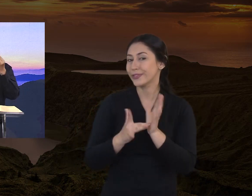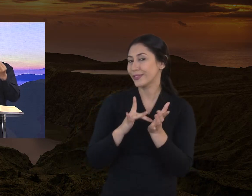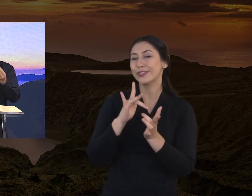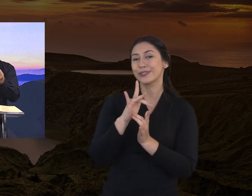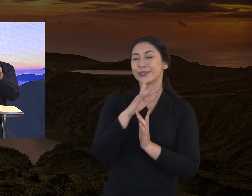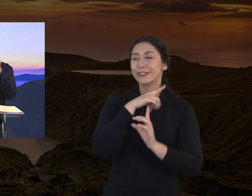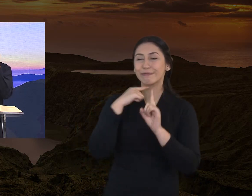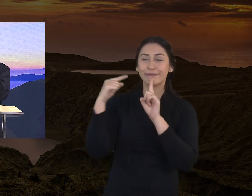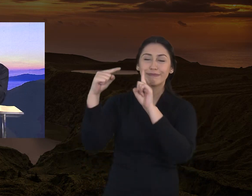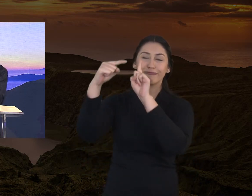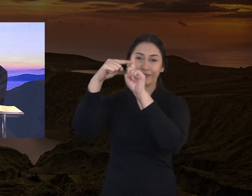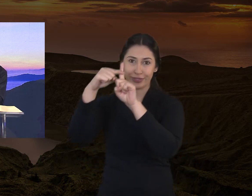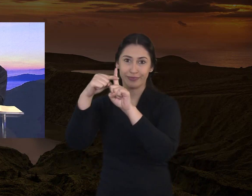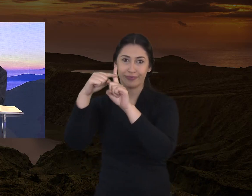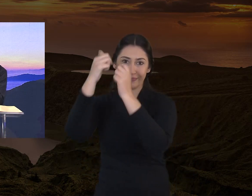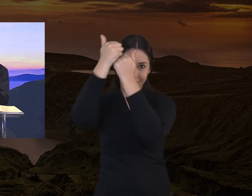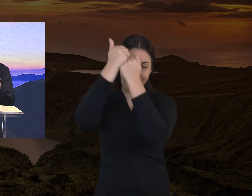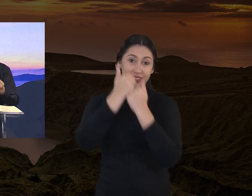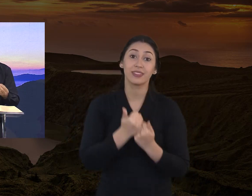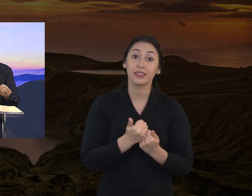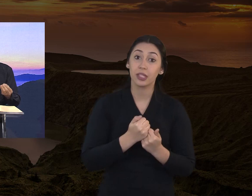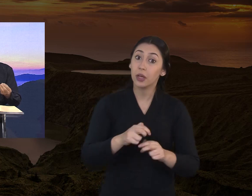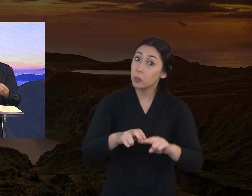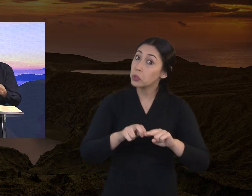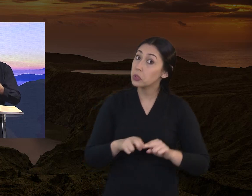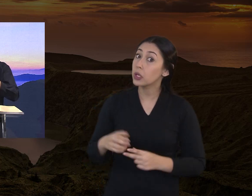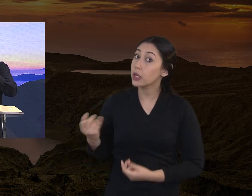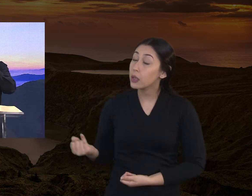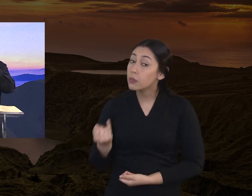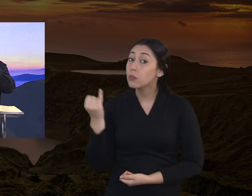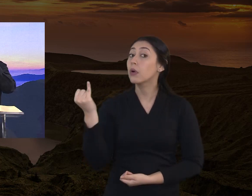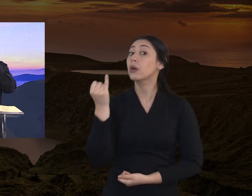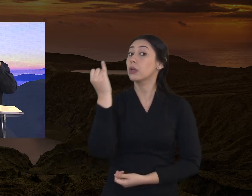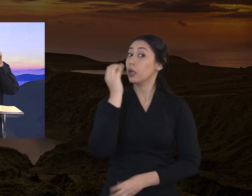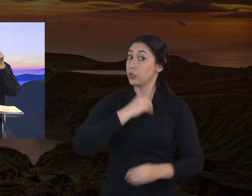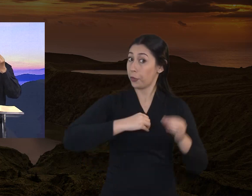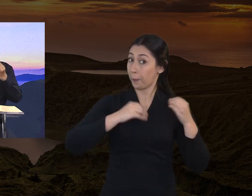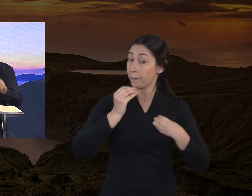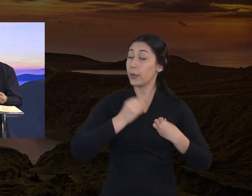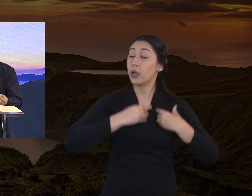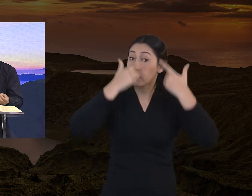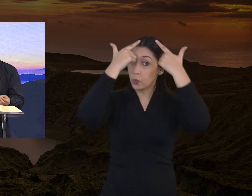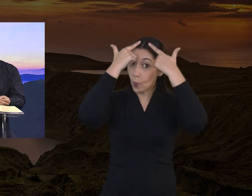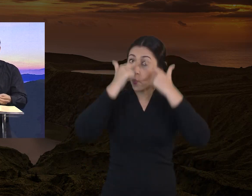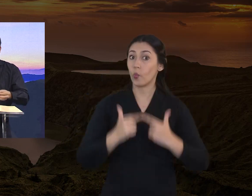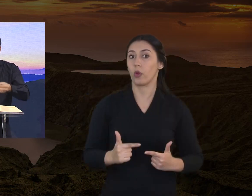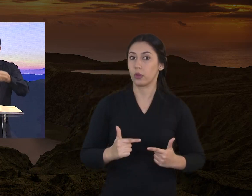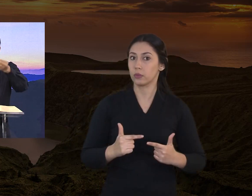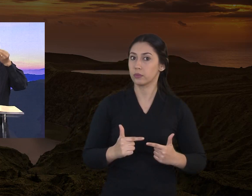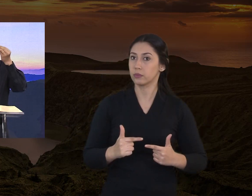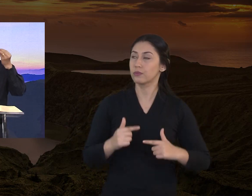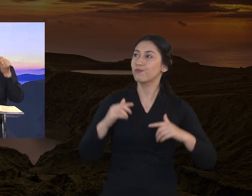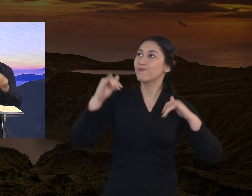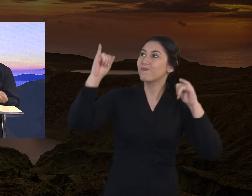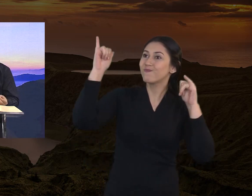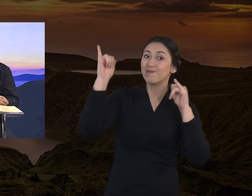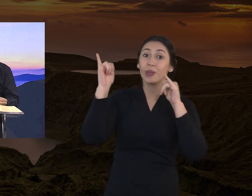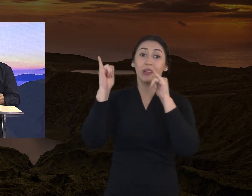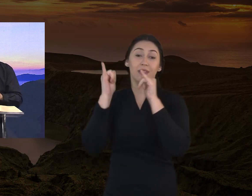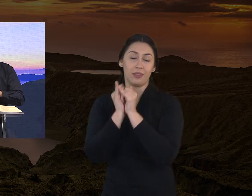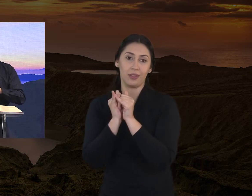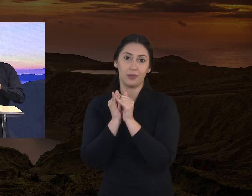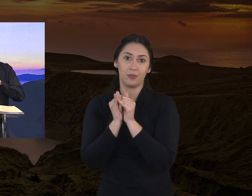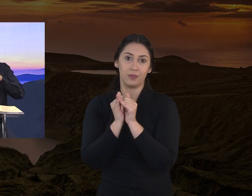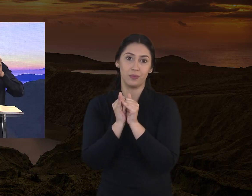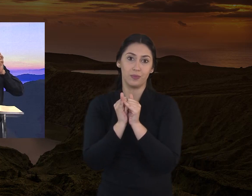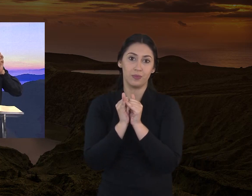Você vê a importância da redenção. A redenção de Cristo, o perdão dos